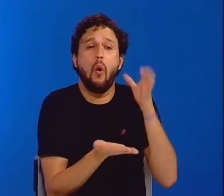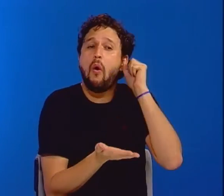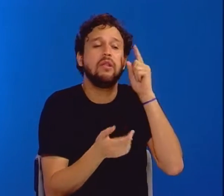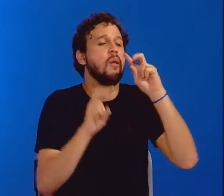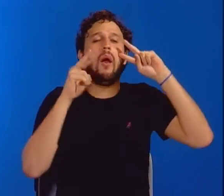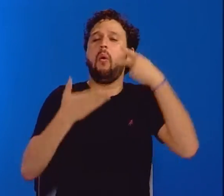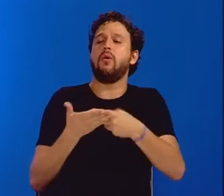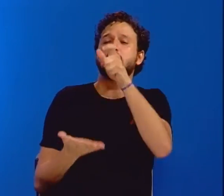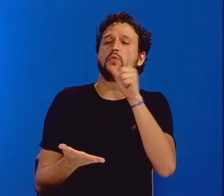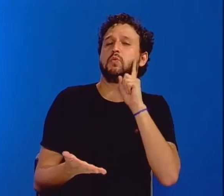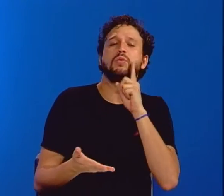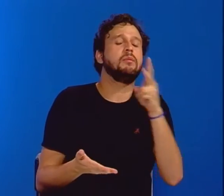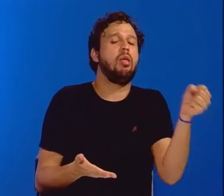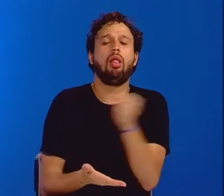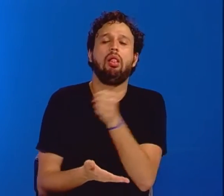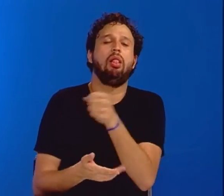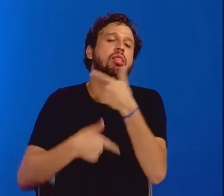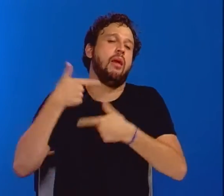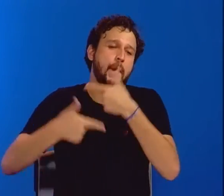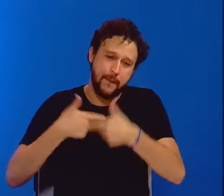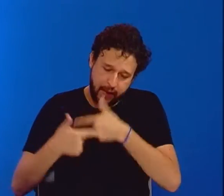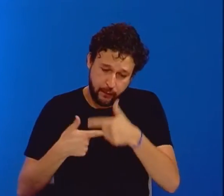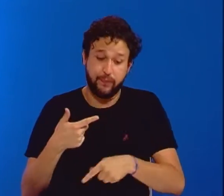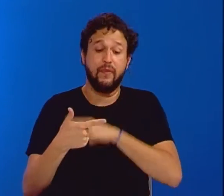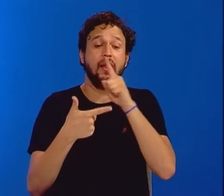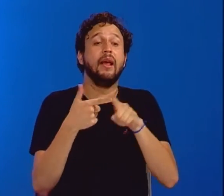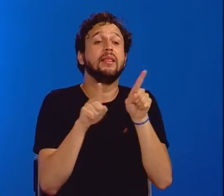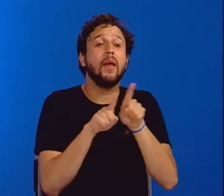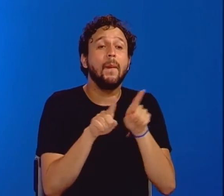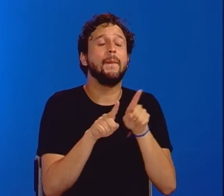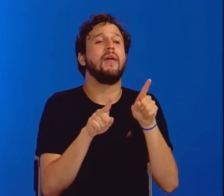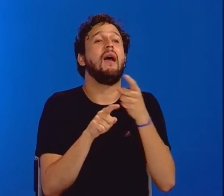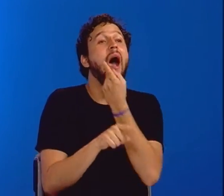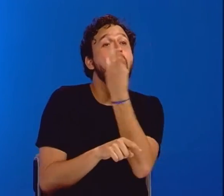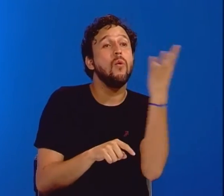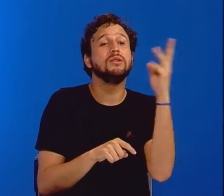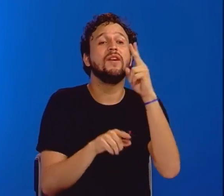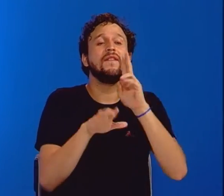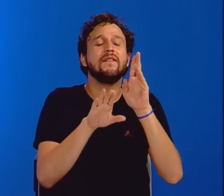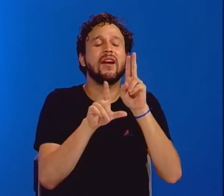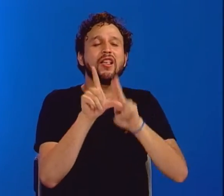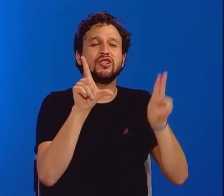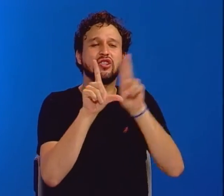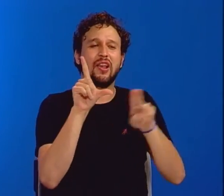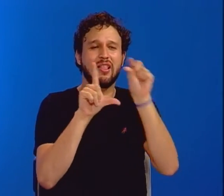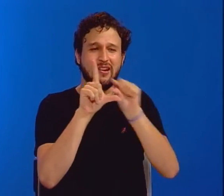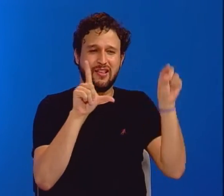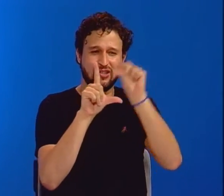até hoje não foi reconhecido essa capacidade do surdo, né? Também o que acontece,